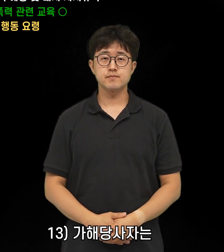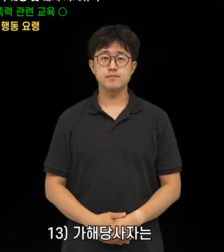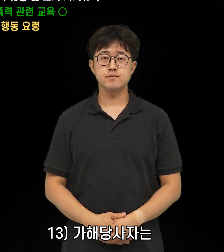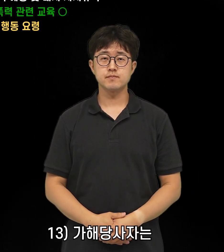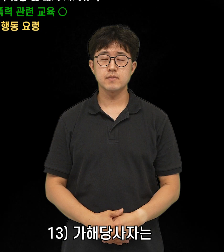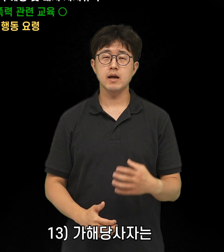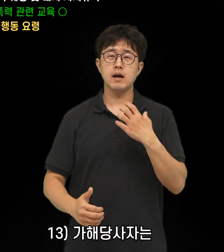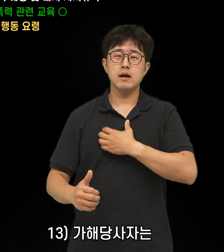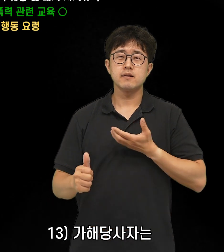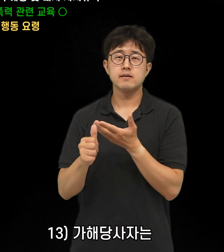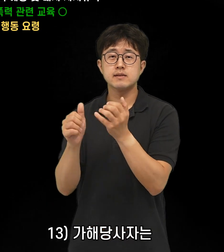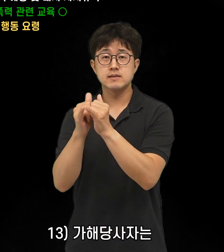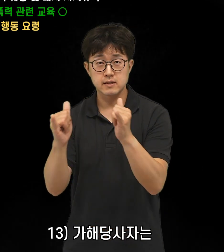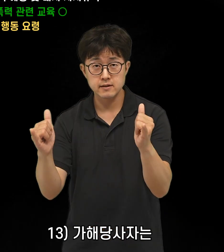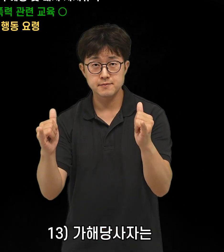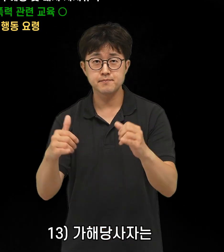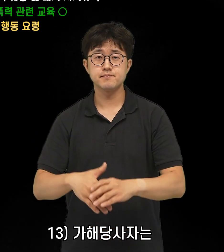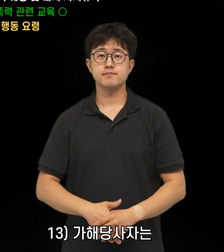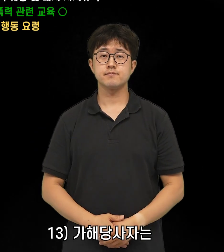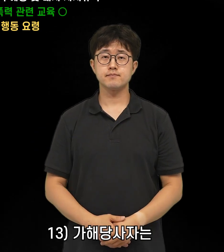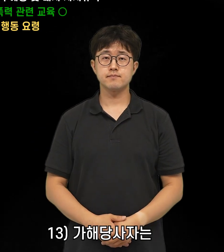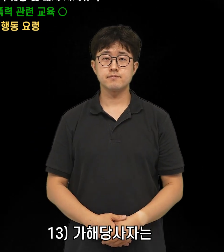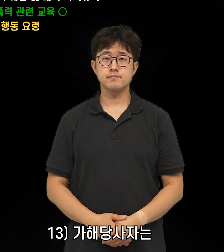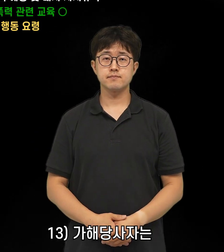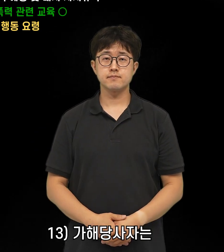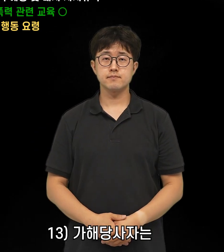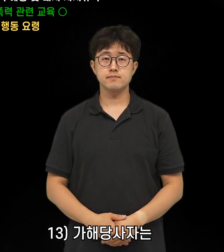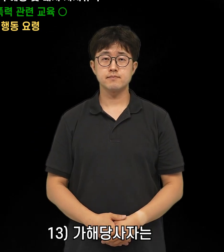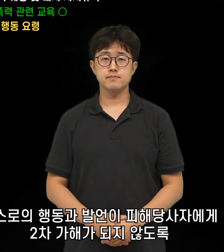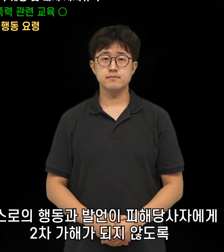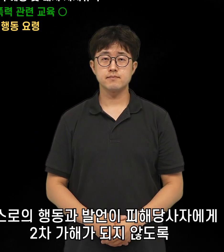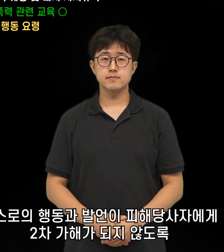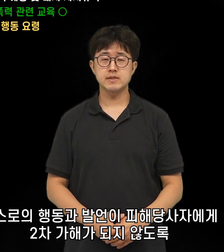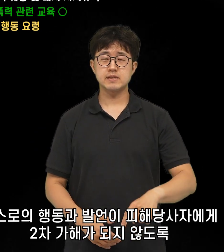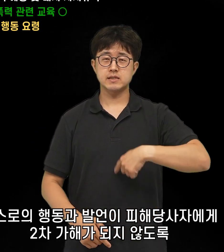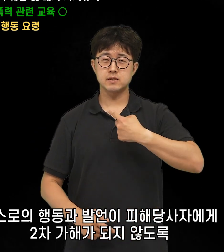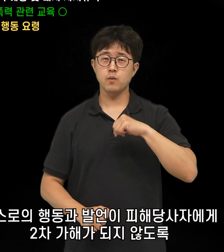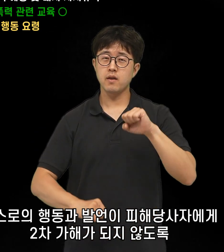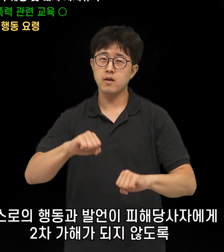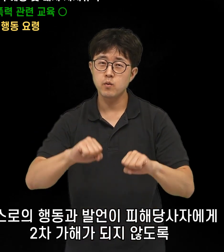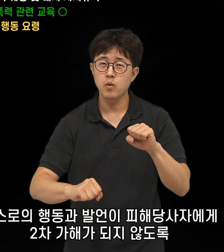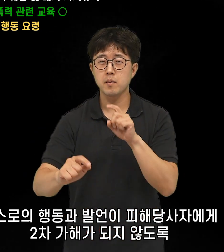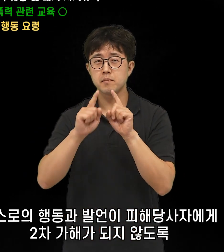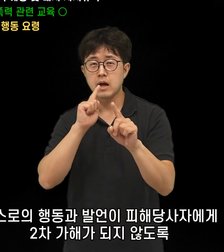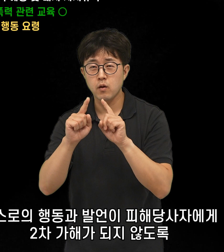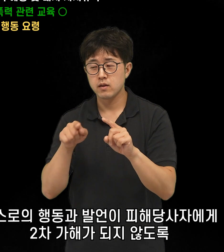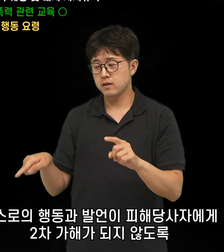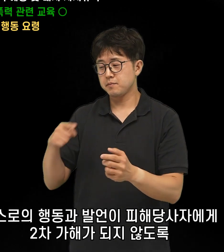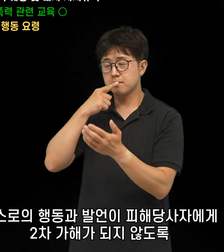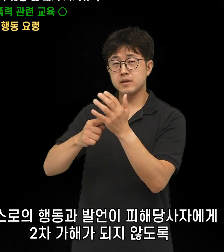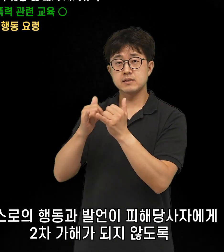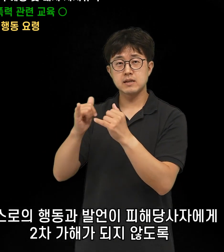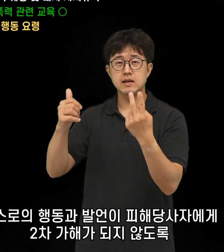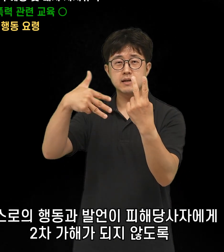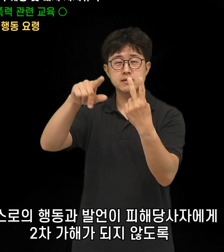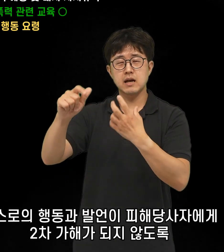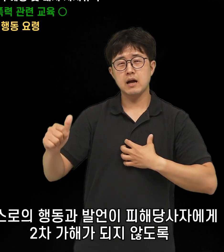13. 가해 당사자는 스스로의 행동과 발언이 피해 당사자에게 2차 가해가